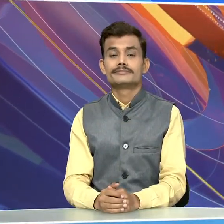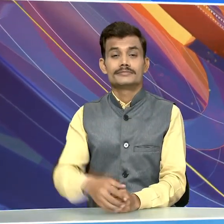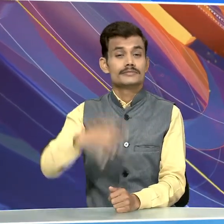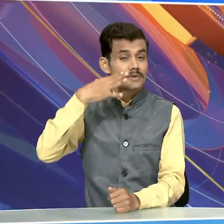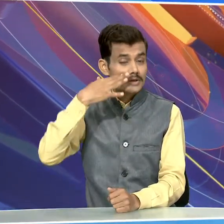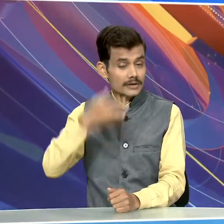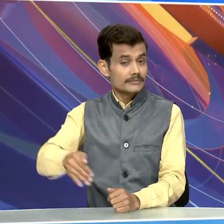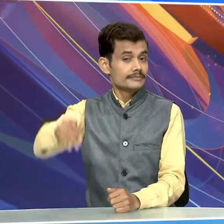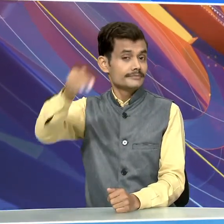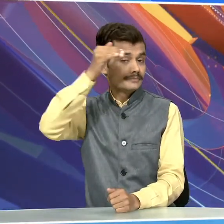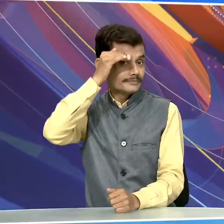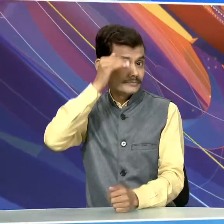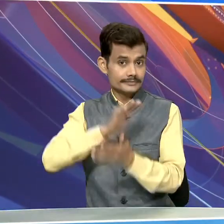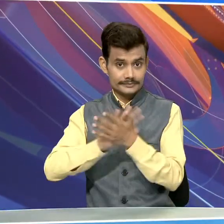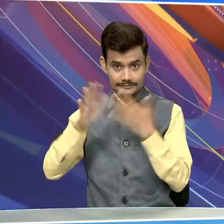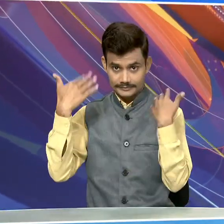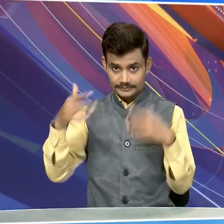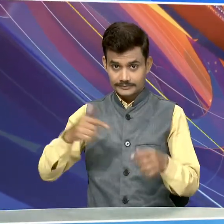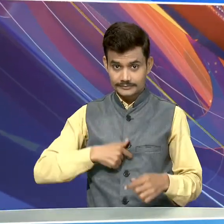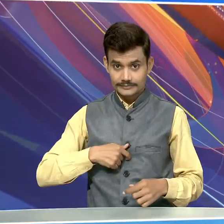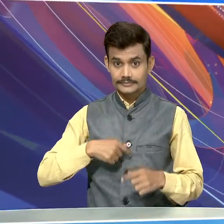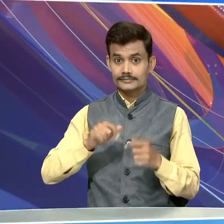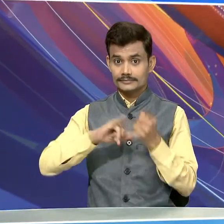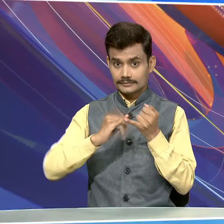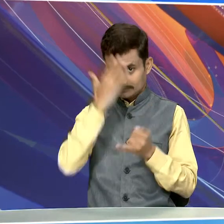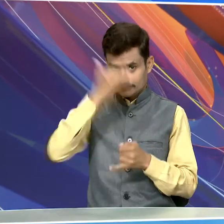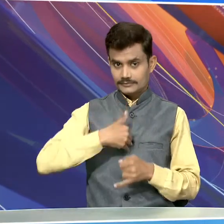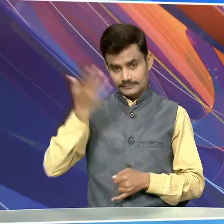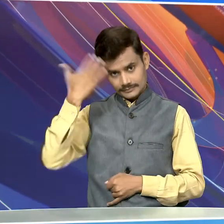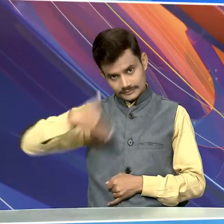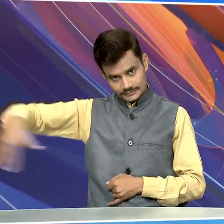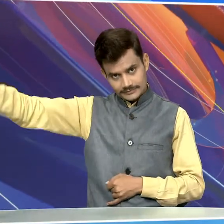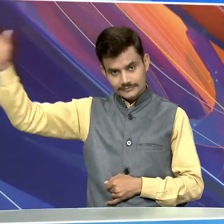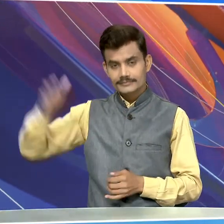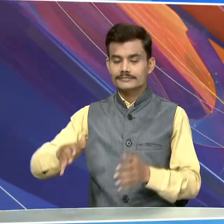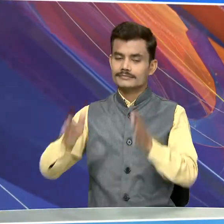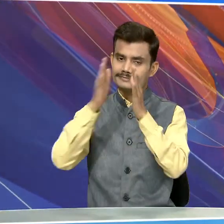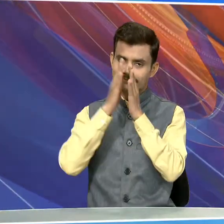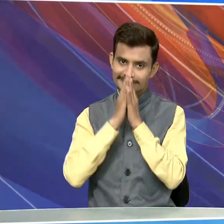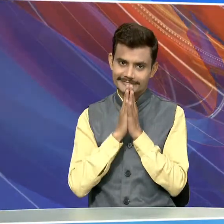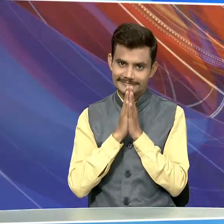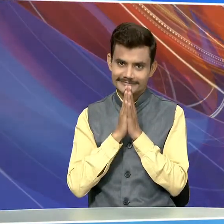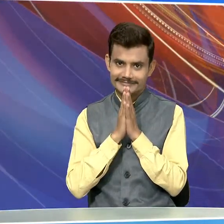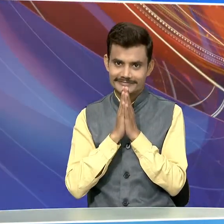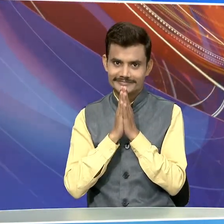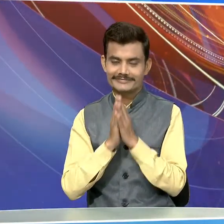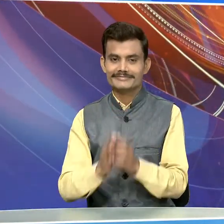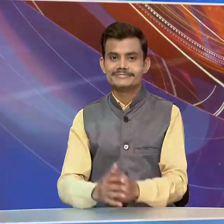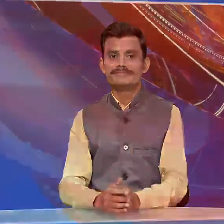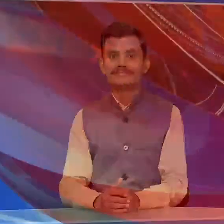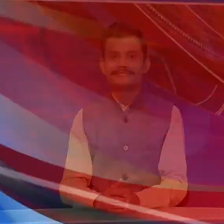इसी के साथ इस विशेष बुलेटिन में इतना ही। मुझे और शरद को दीजिए इजाजत। नमस्कार।